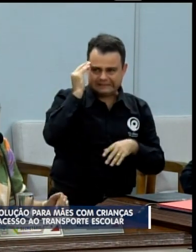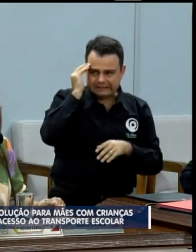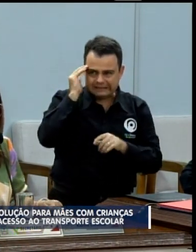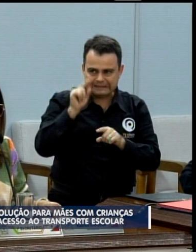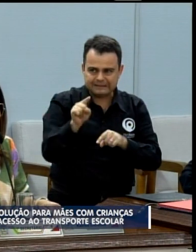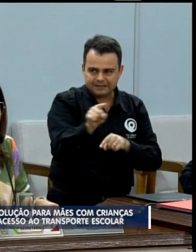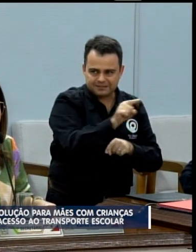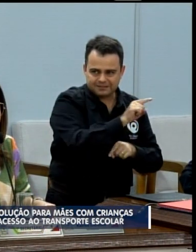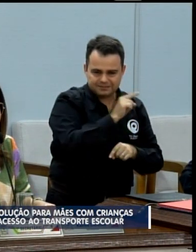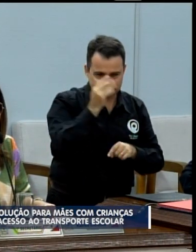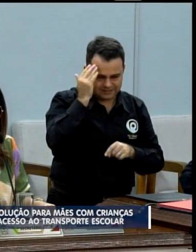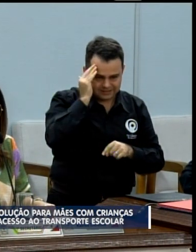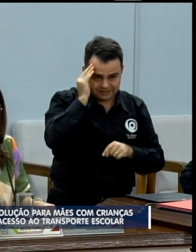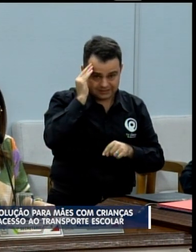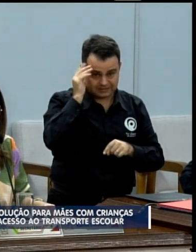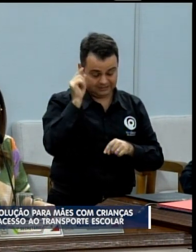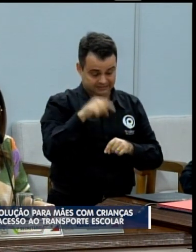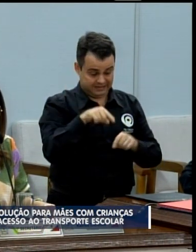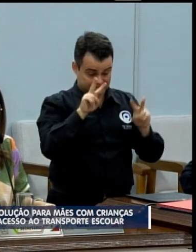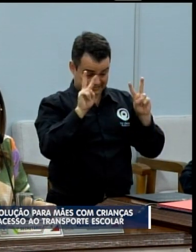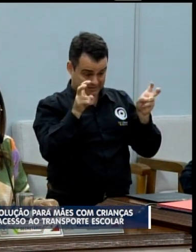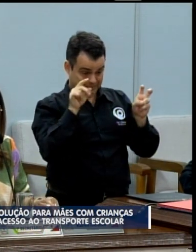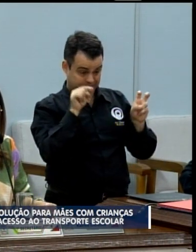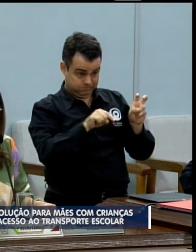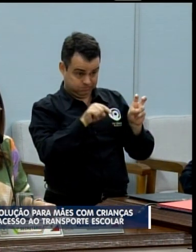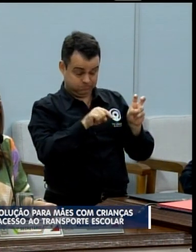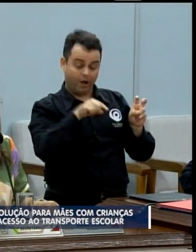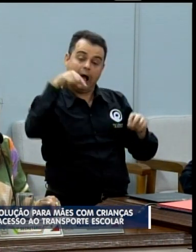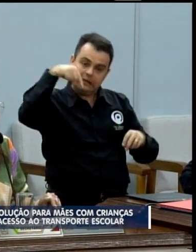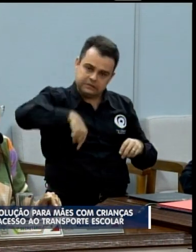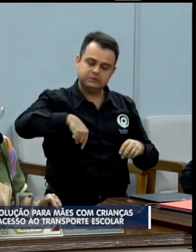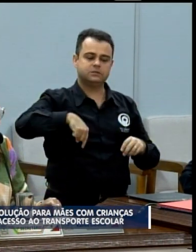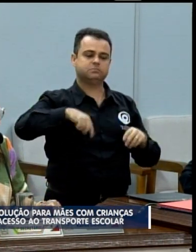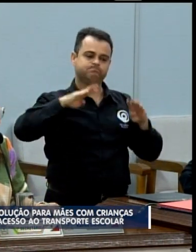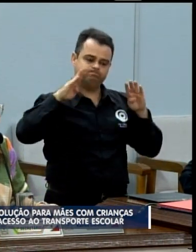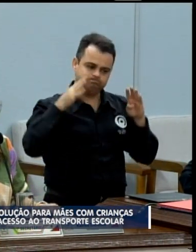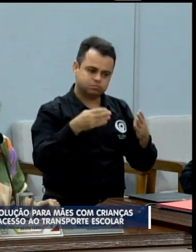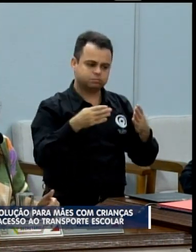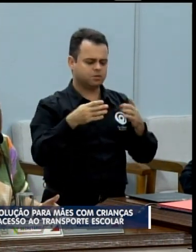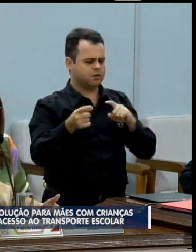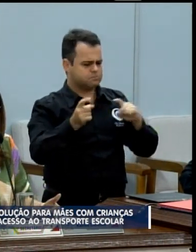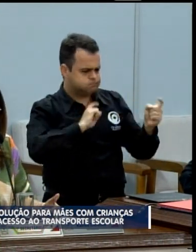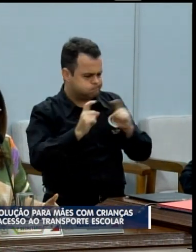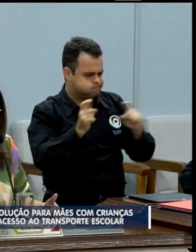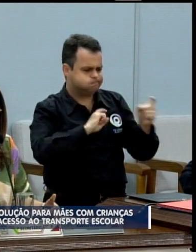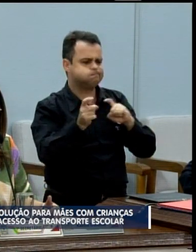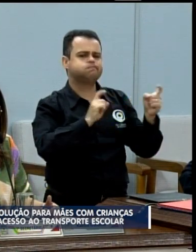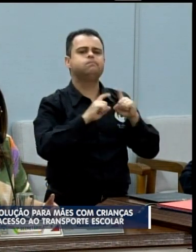esse assunto tem que vir para dentro dessa casa, e assim a